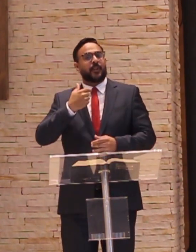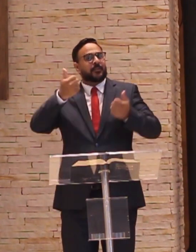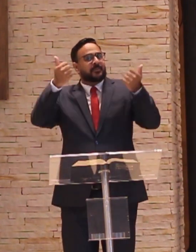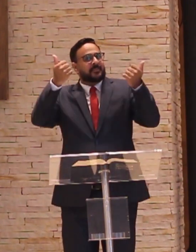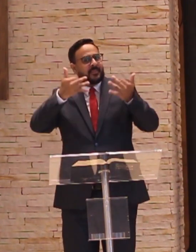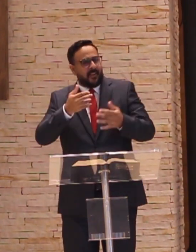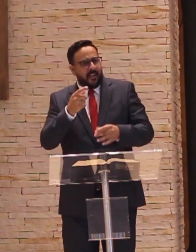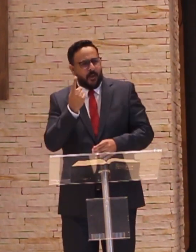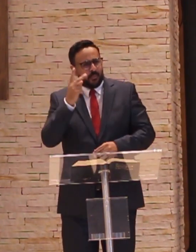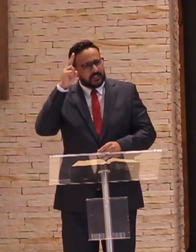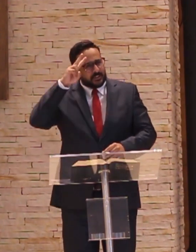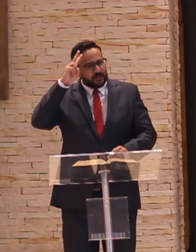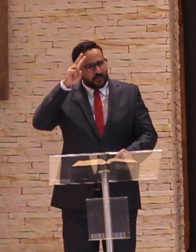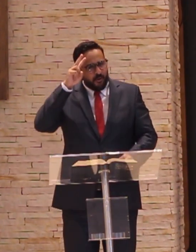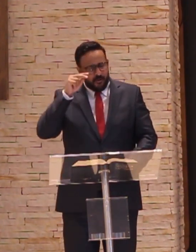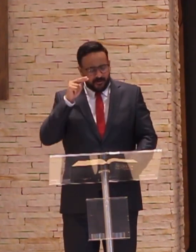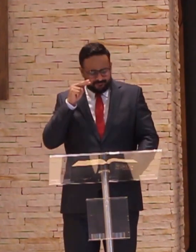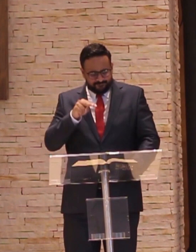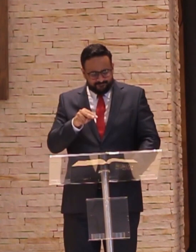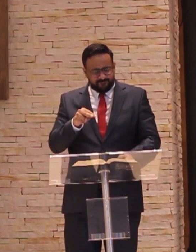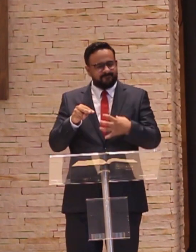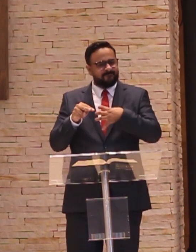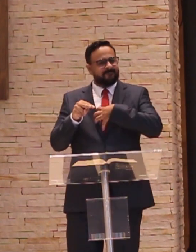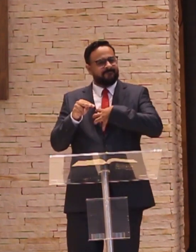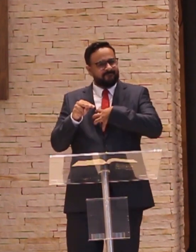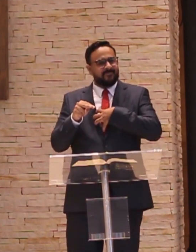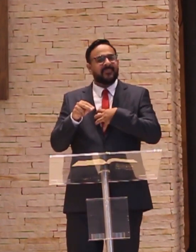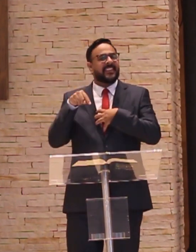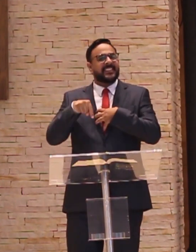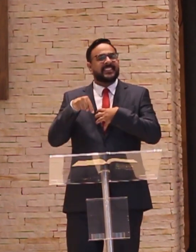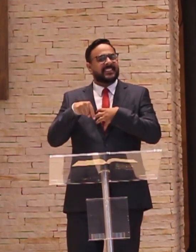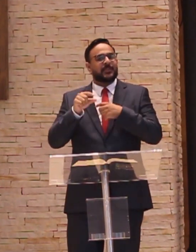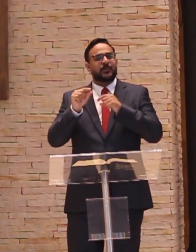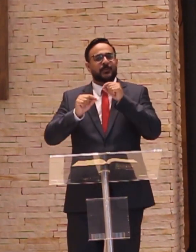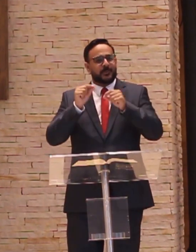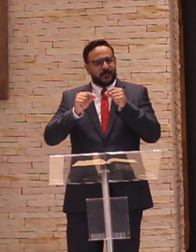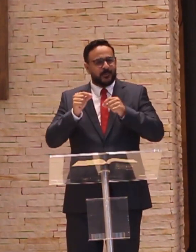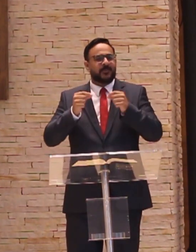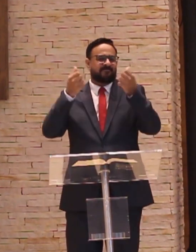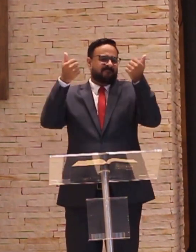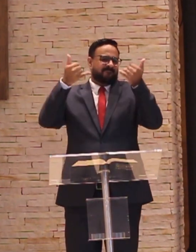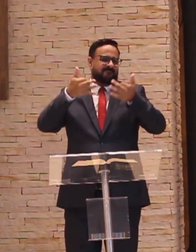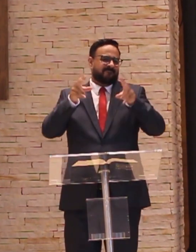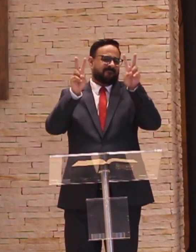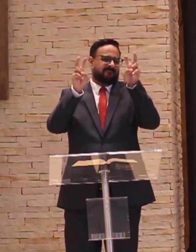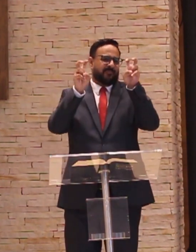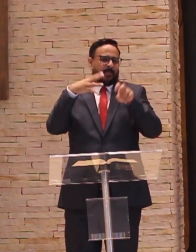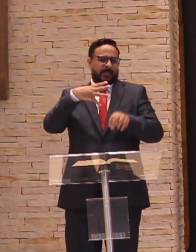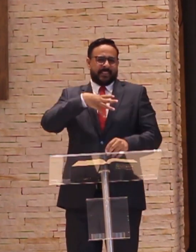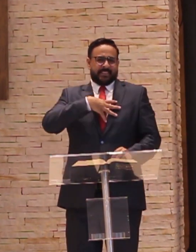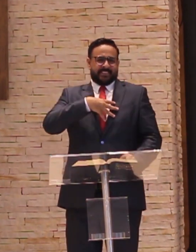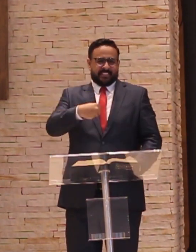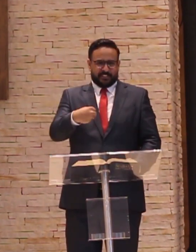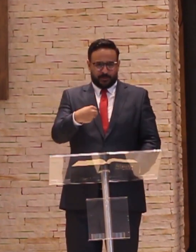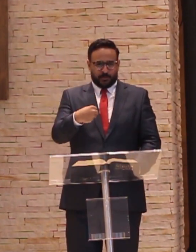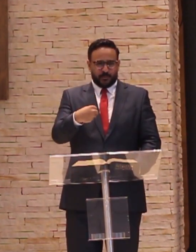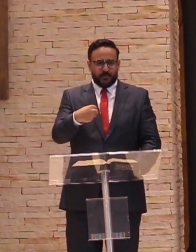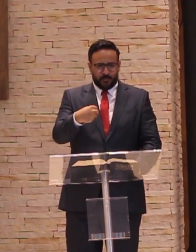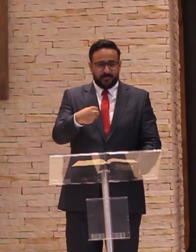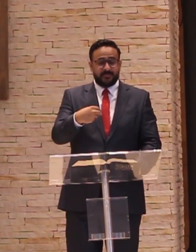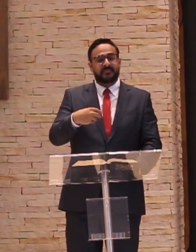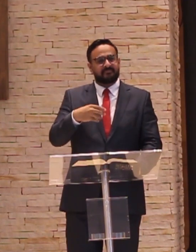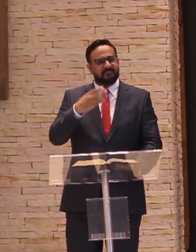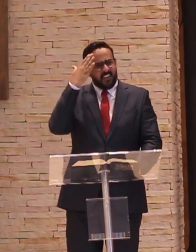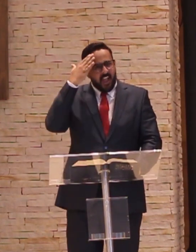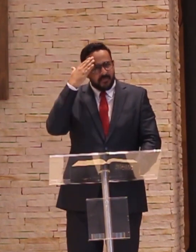todos, Jesus ama a todos. Eu queria compartilhar com você uma história da Bíblia, e essa história é uma história